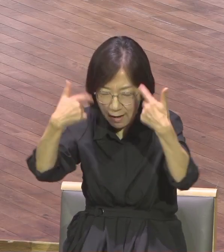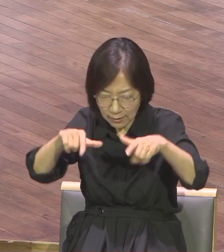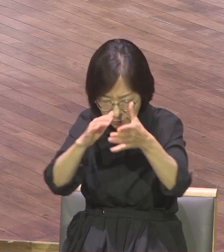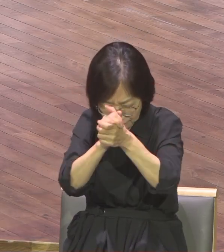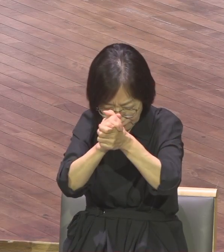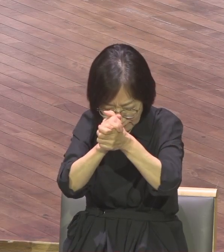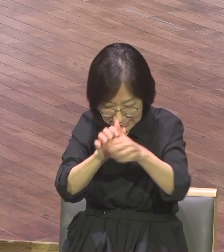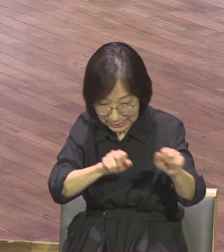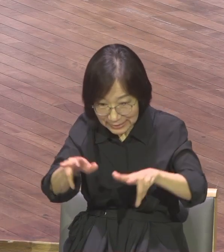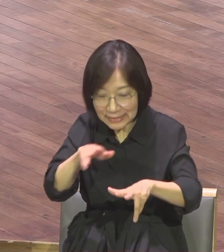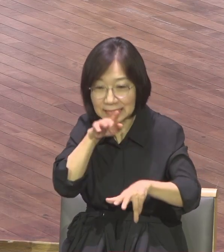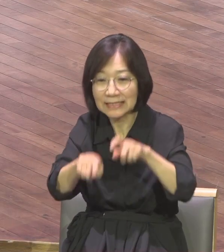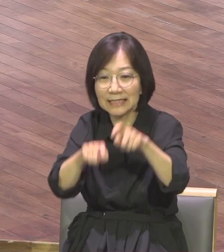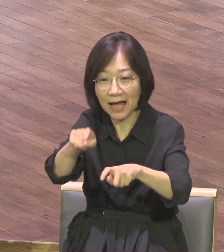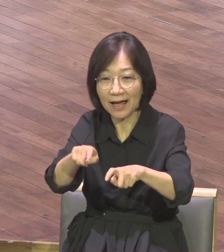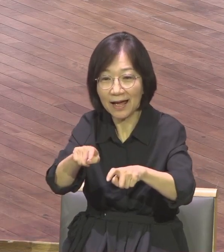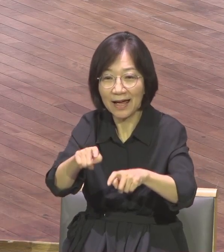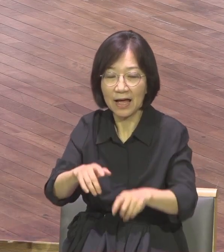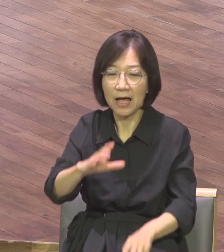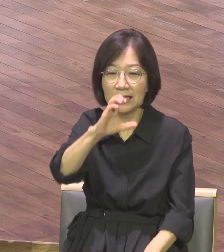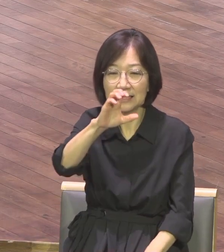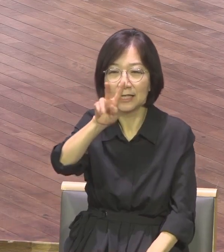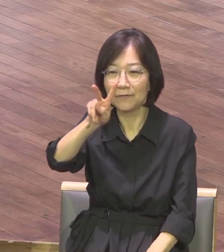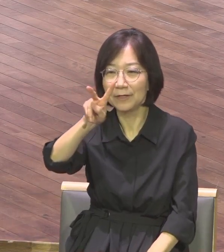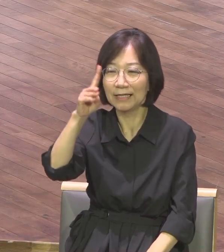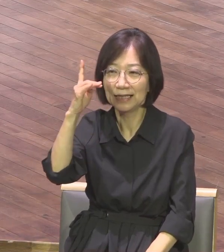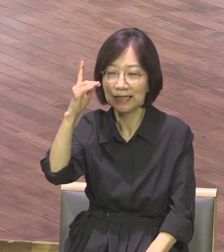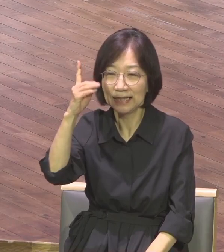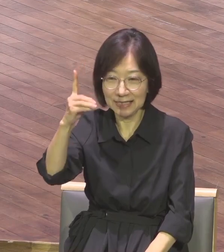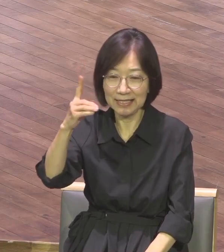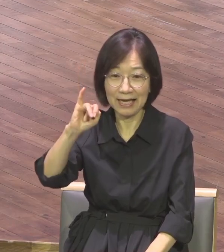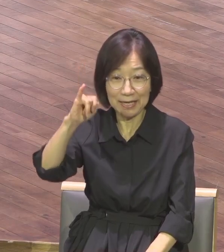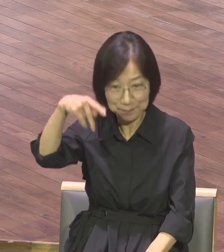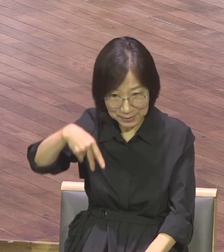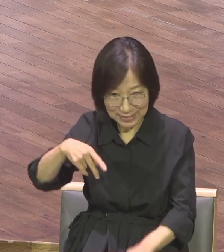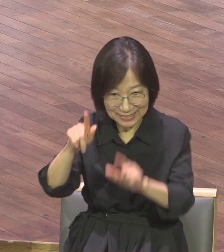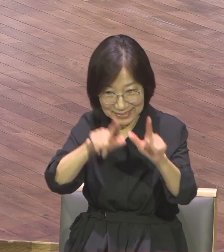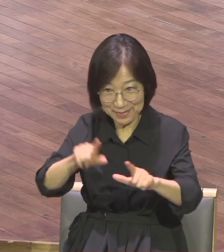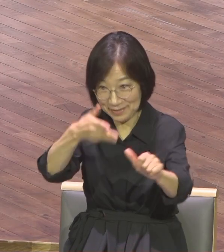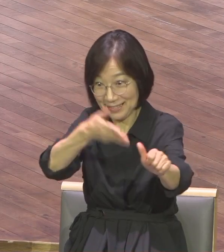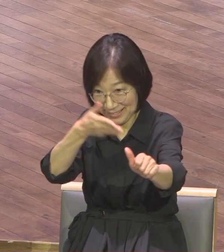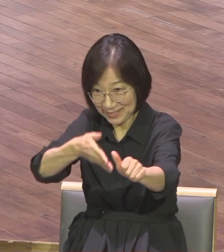즉시로 실행하는 CVDIP의 언약 인생 다 되기를 주님으로 축복합니다.